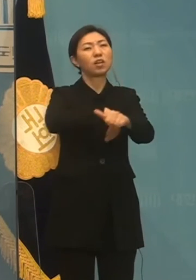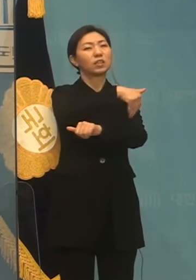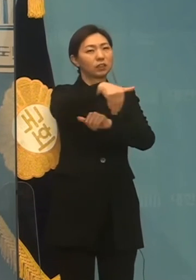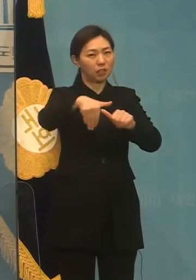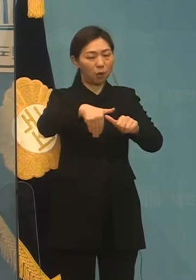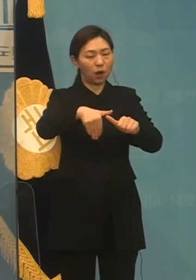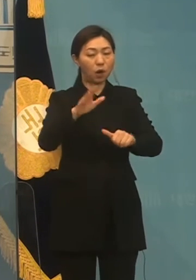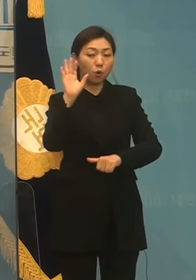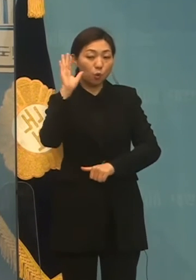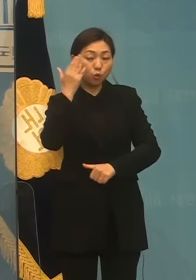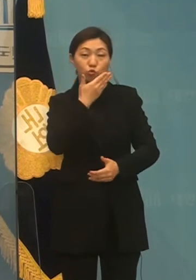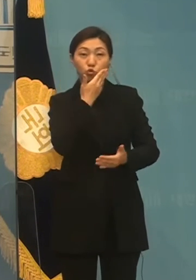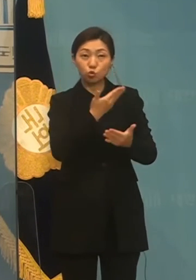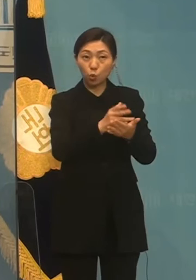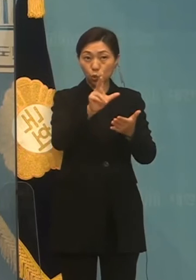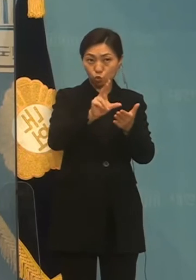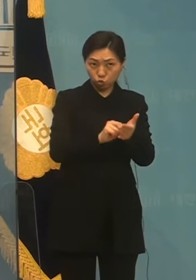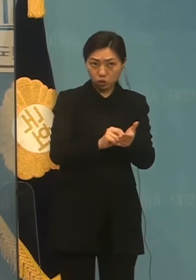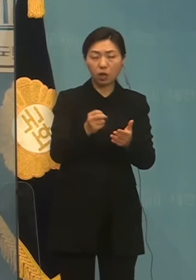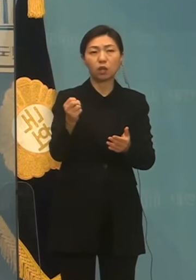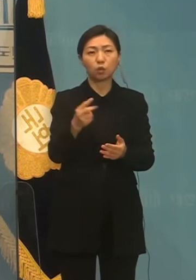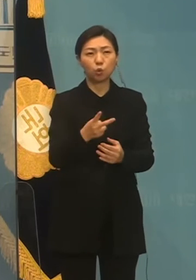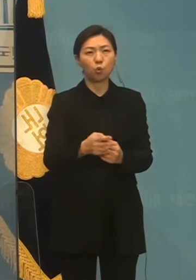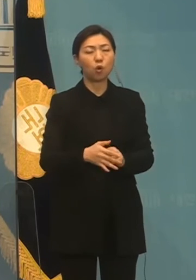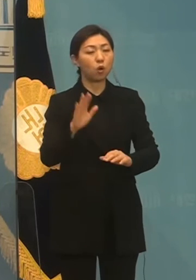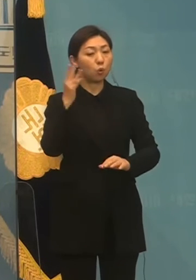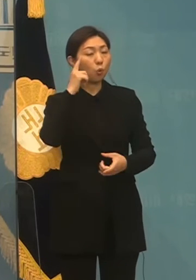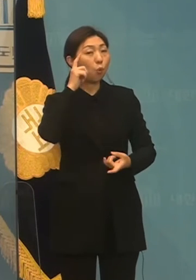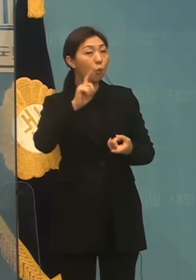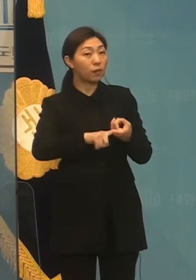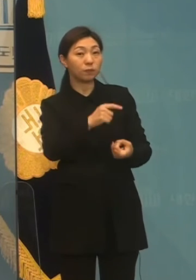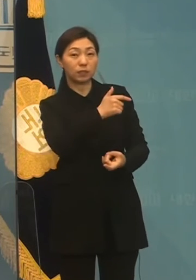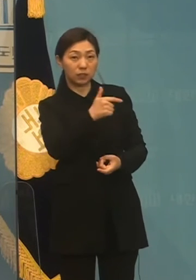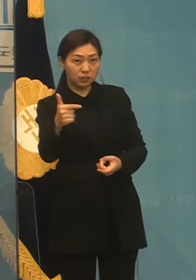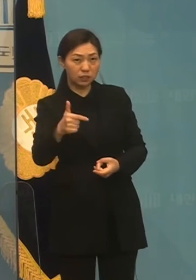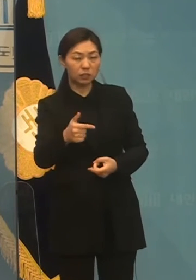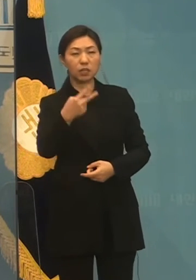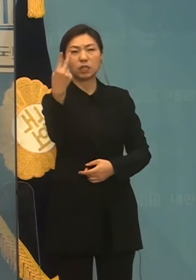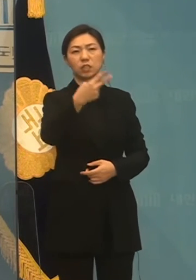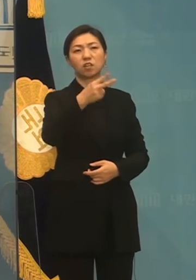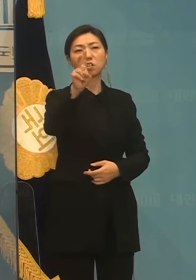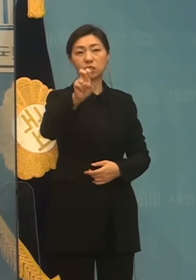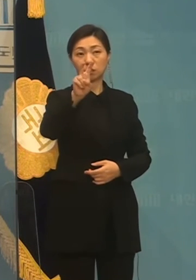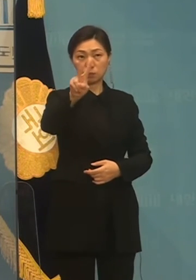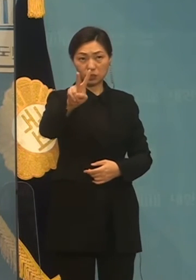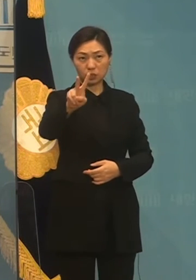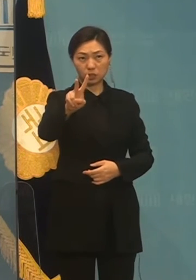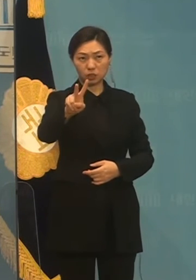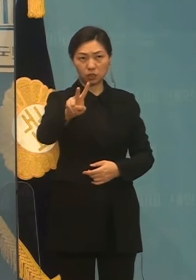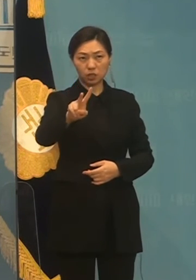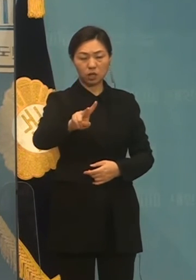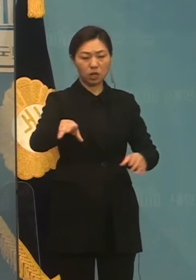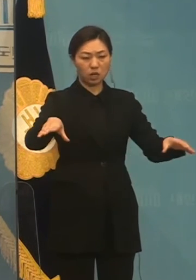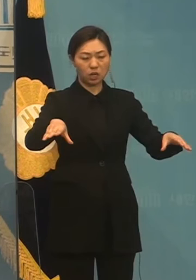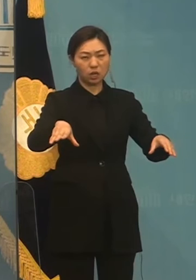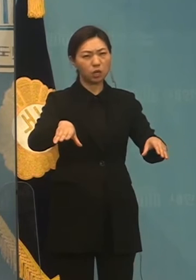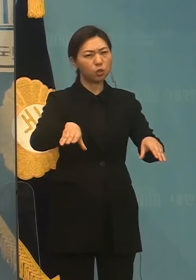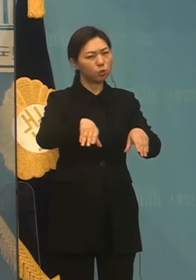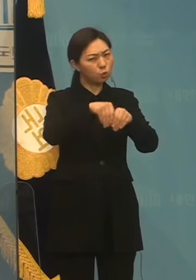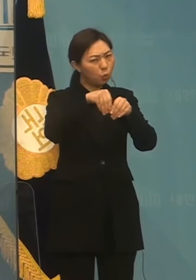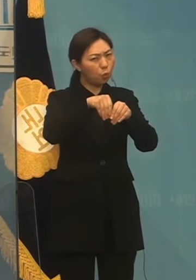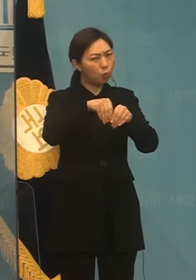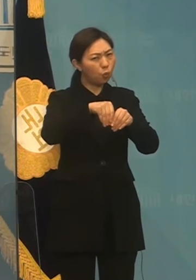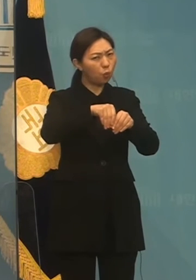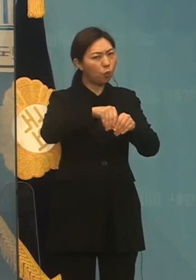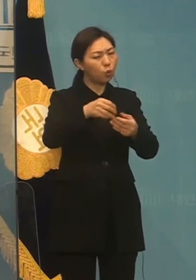최근 이슈와 함께 부정적 관심이 많은 내용입니다. 2022년도 총수입 전망,